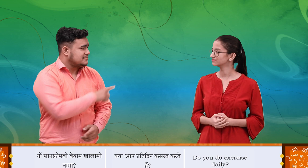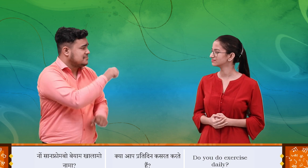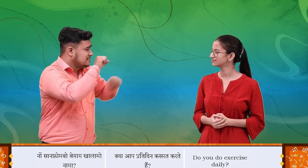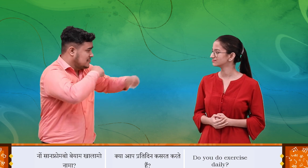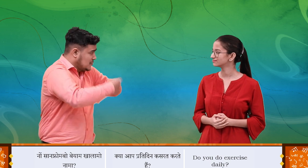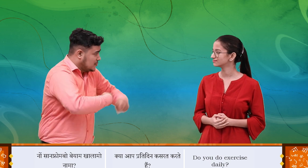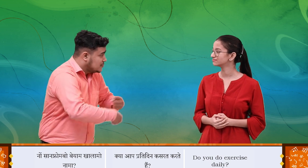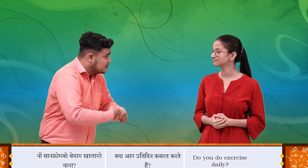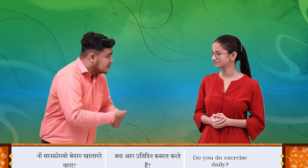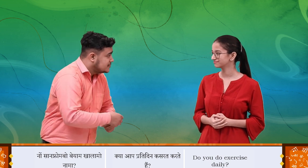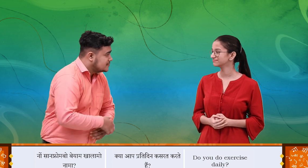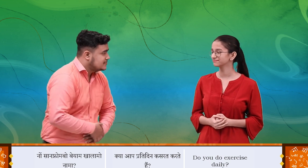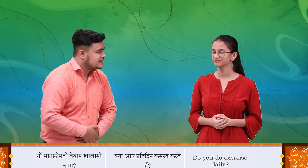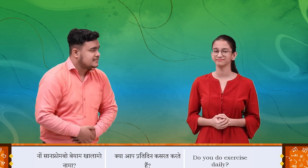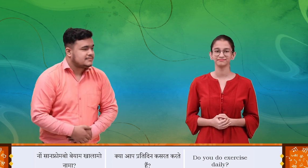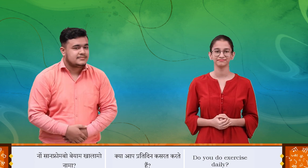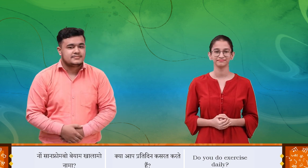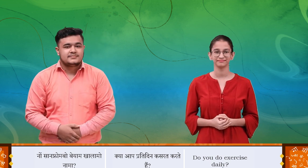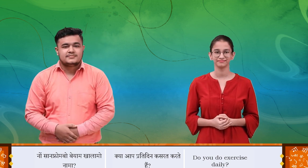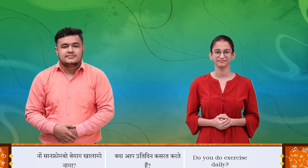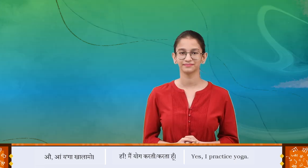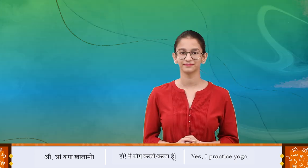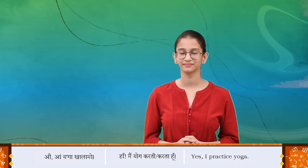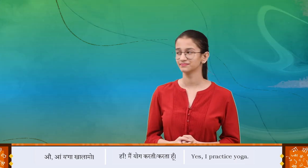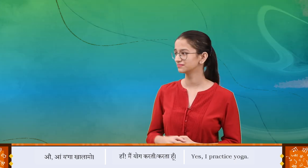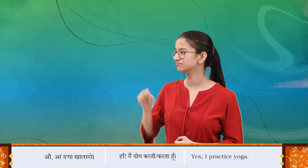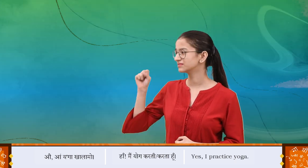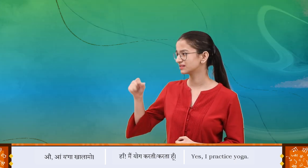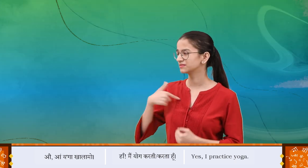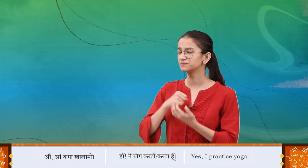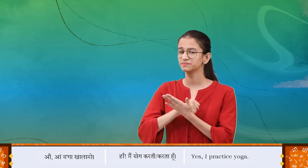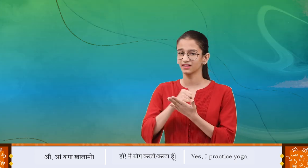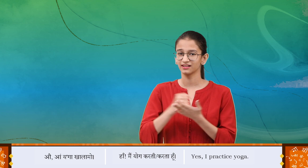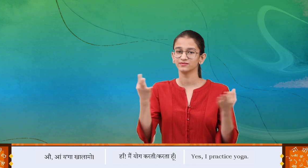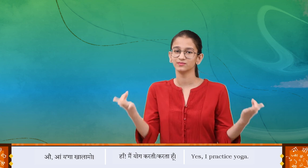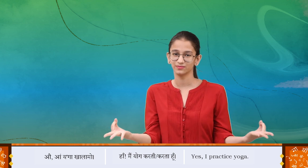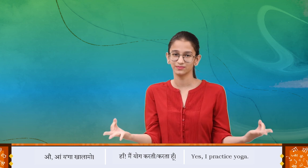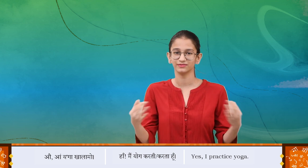Nung samprambu biam kalamu nama? Oh, ang yoga kalamu.